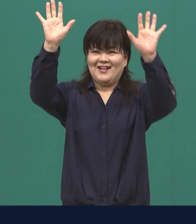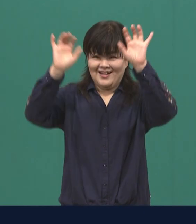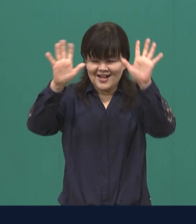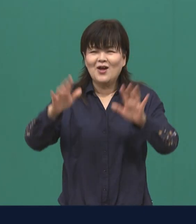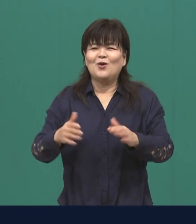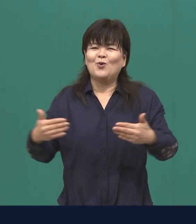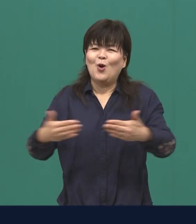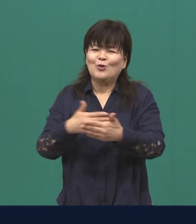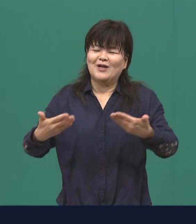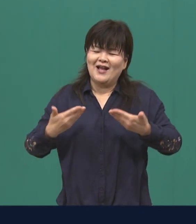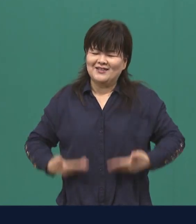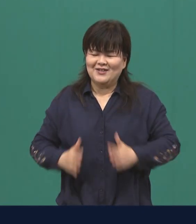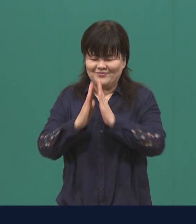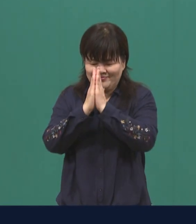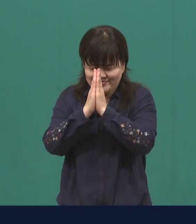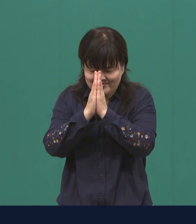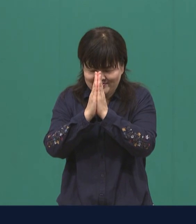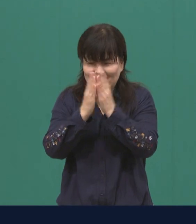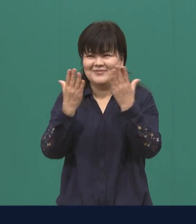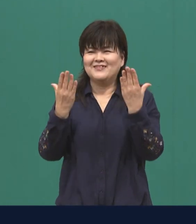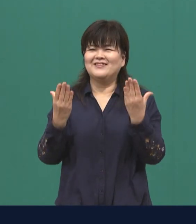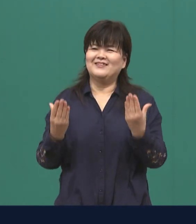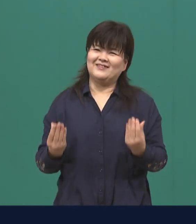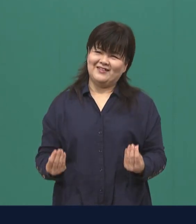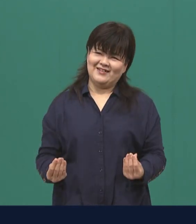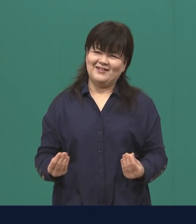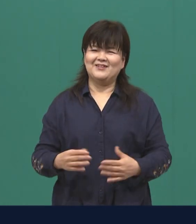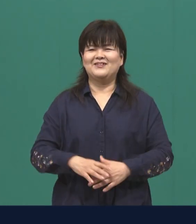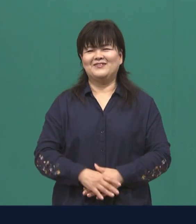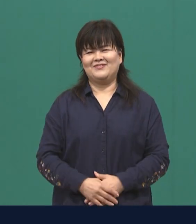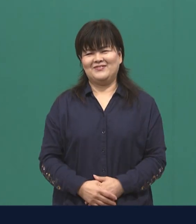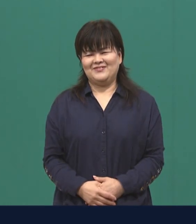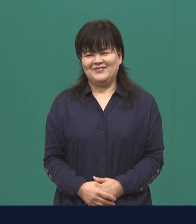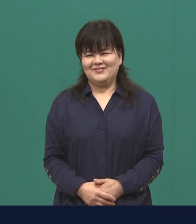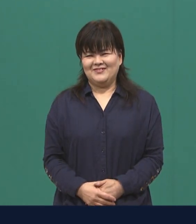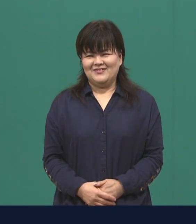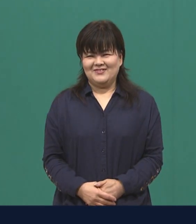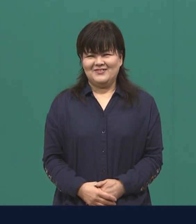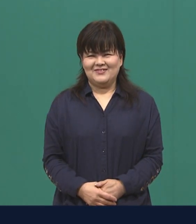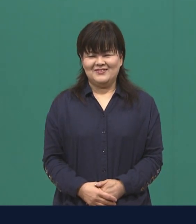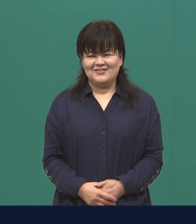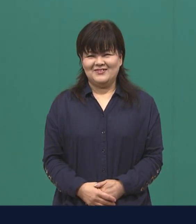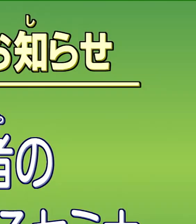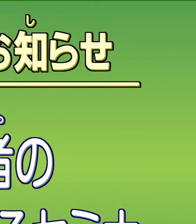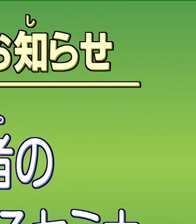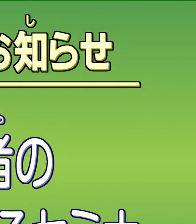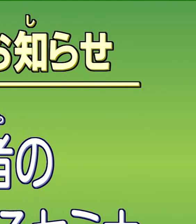し、交通安全を願っていました。